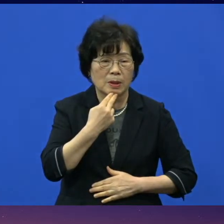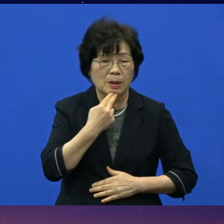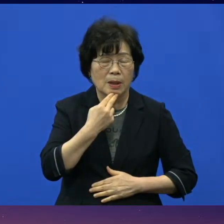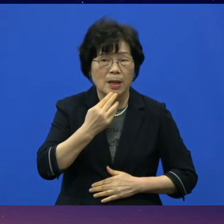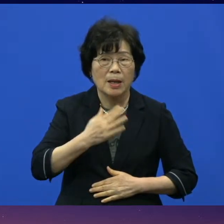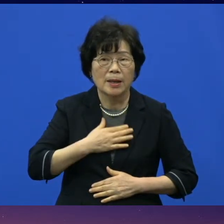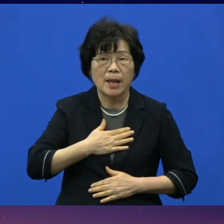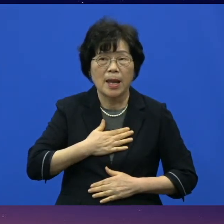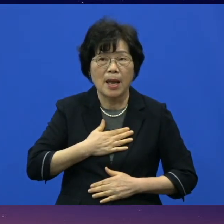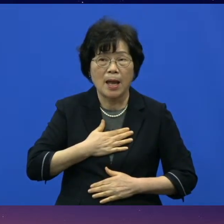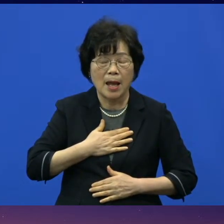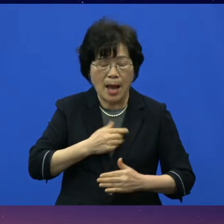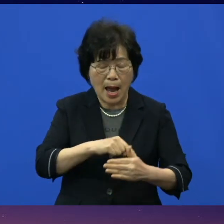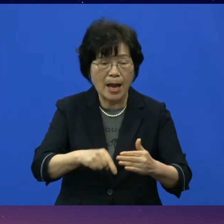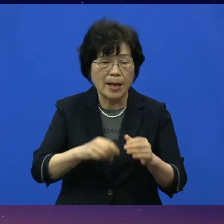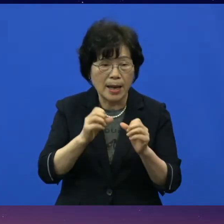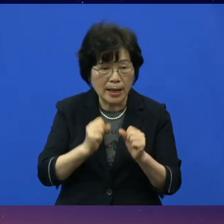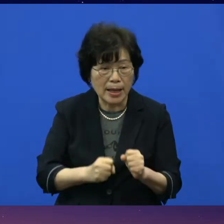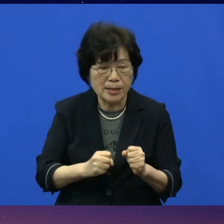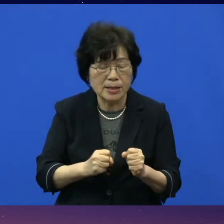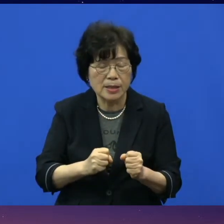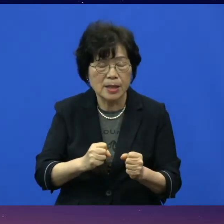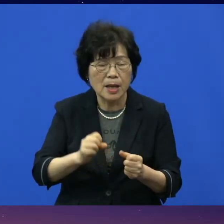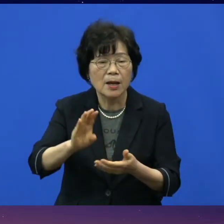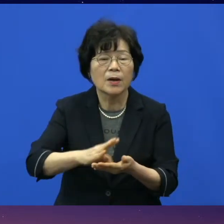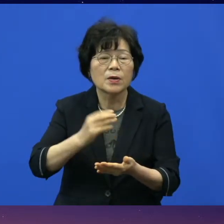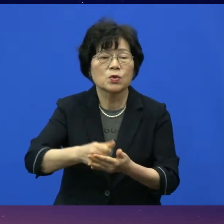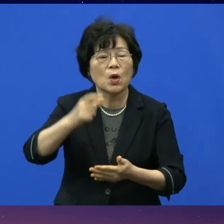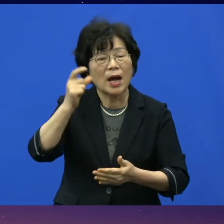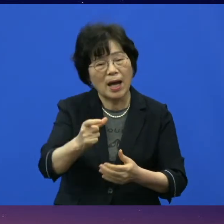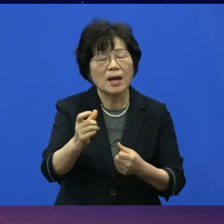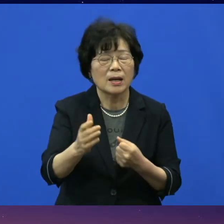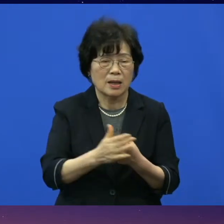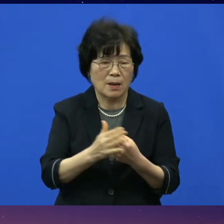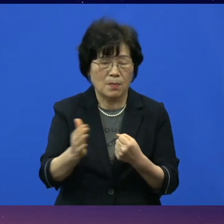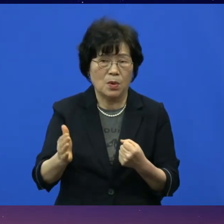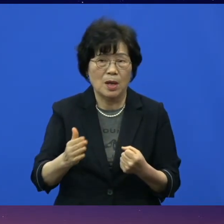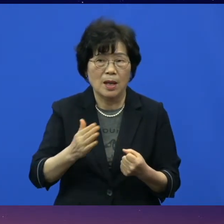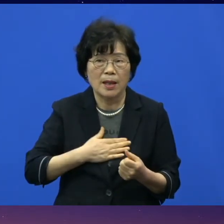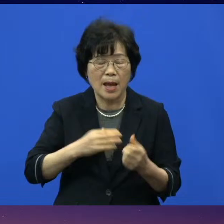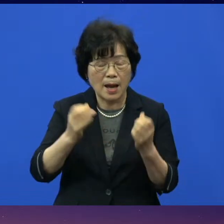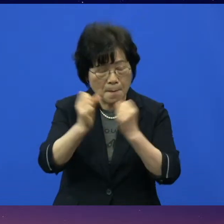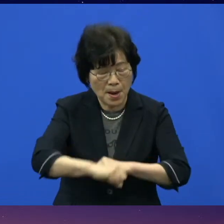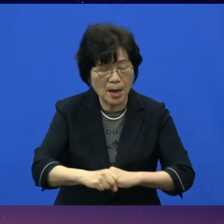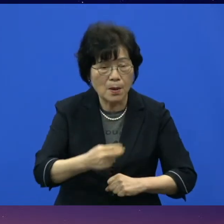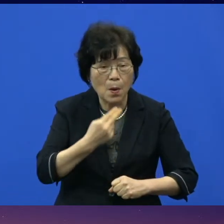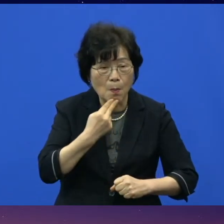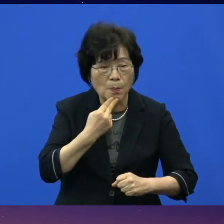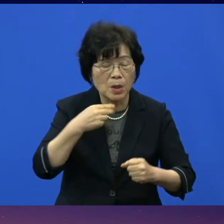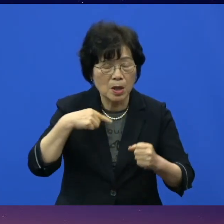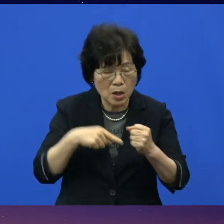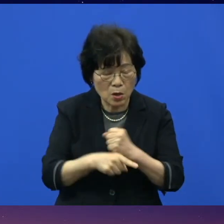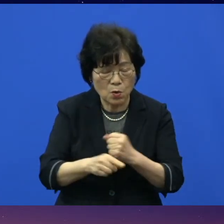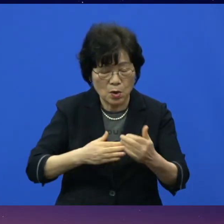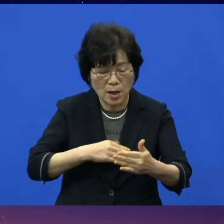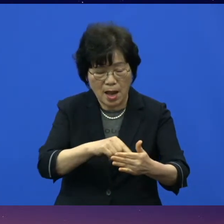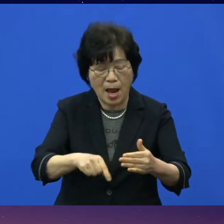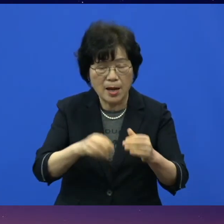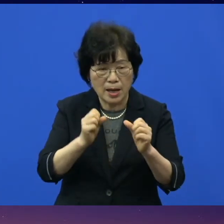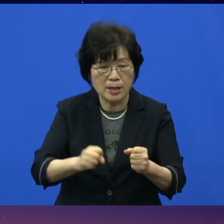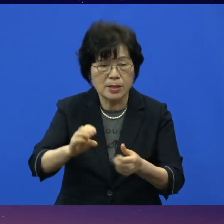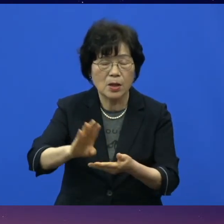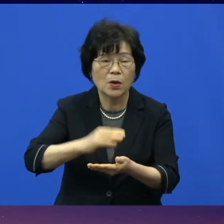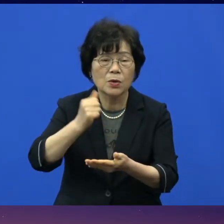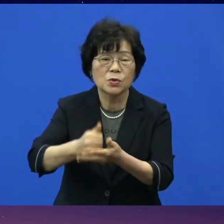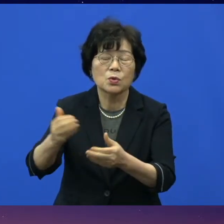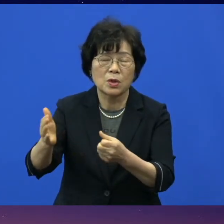내가 강한 게 아니라 내 안에 계신 분이 강하다는 거예요. 우리가 망하지 않는 것은 내 안에 계신 그리스도 때문이라는 거예요. 나를 붙들면